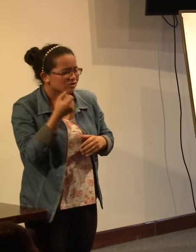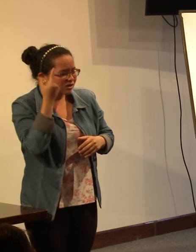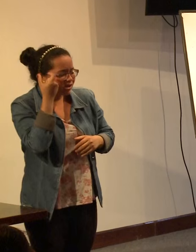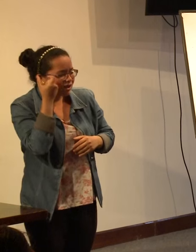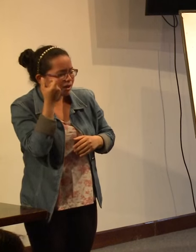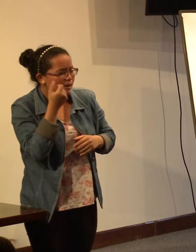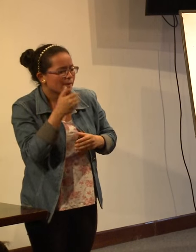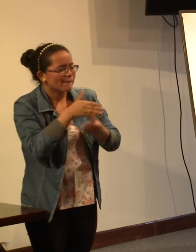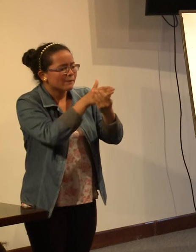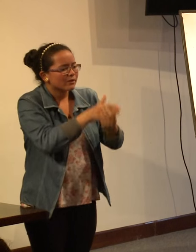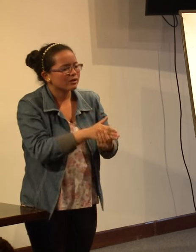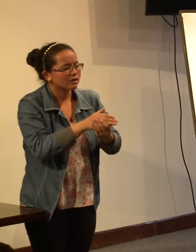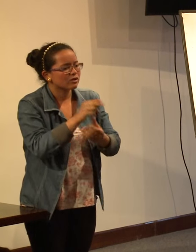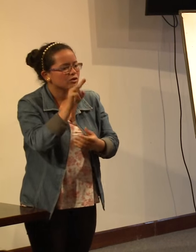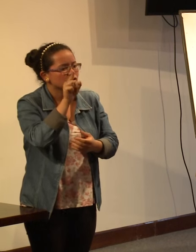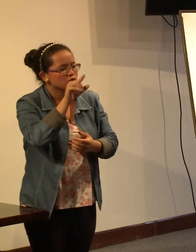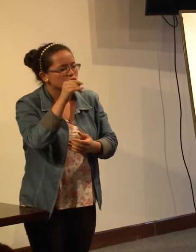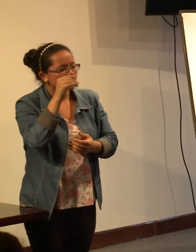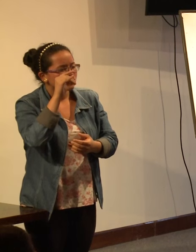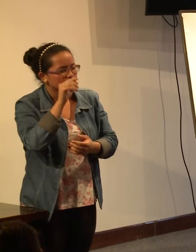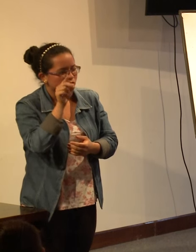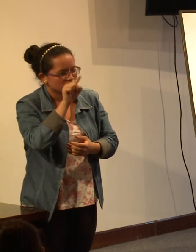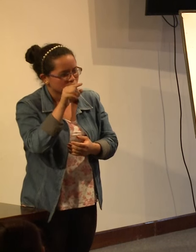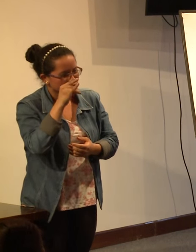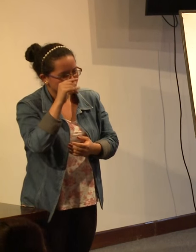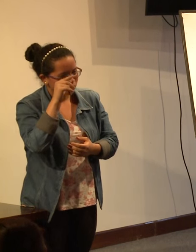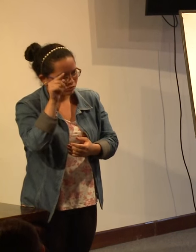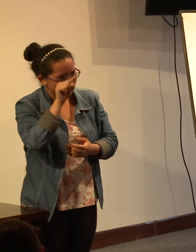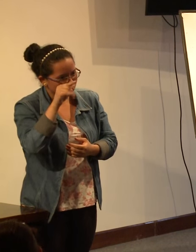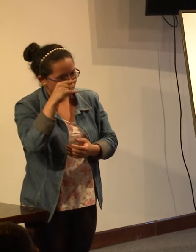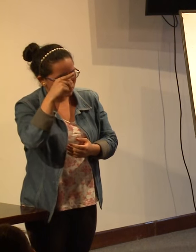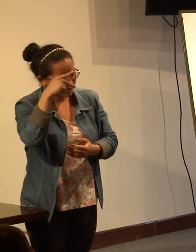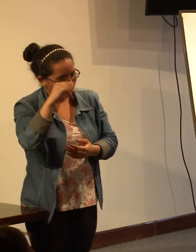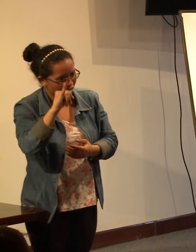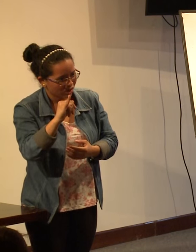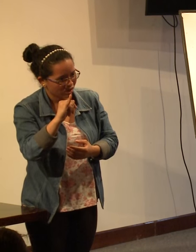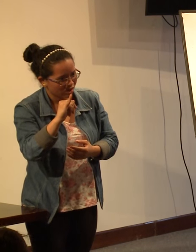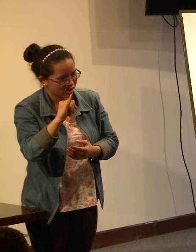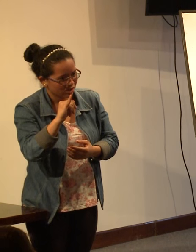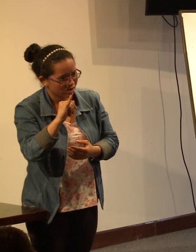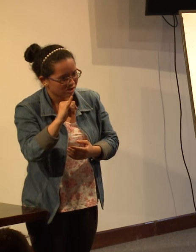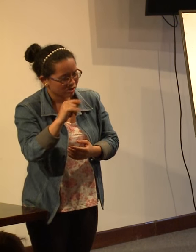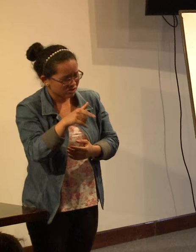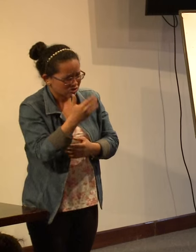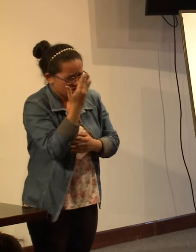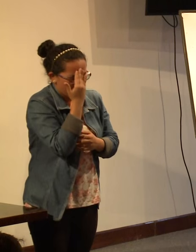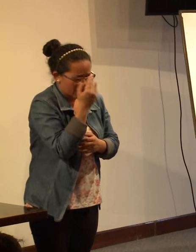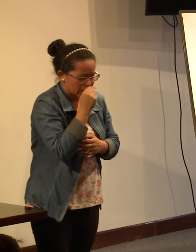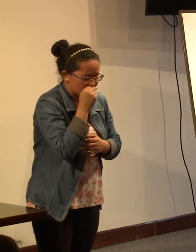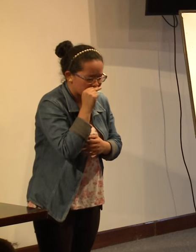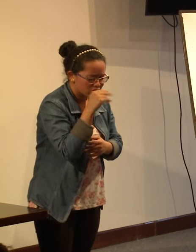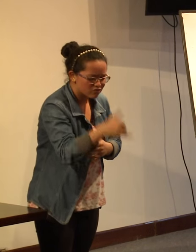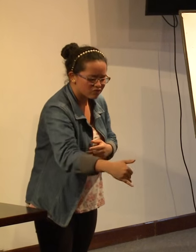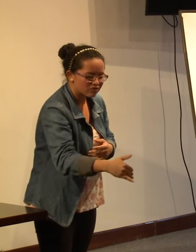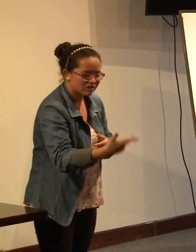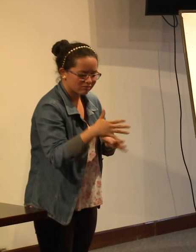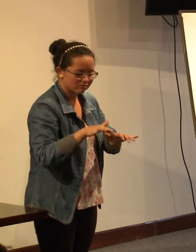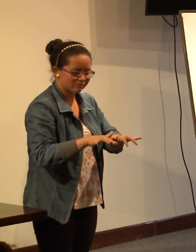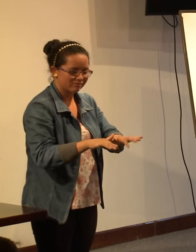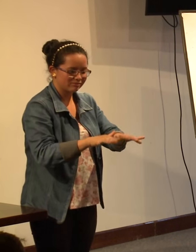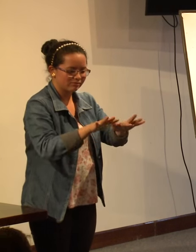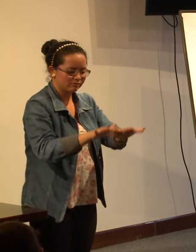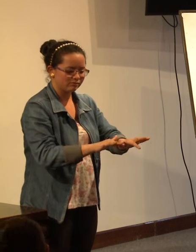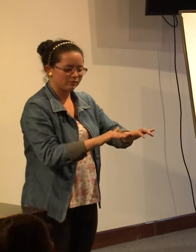música. Por ejemplo, los niños que salen a tocar violinos más chiquiticos, ustedes saben que hace un niño que tiene apenas 4 años, que apenas tiene un violincito que parece un llavero y sale a tocar, ¿saben qué es lo primero que